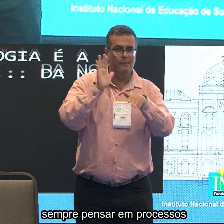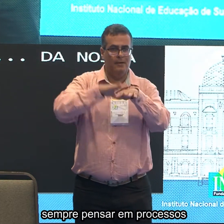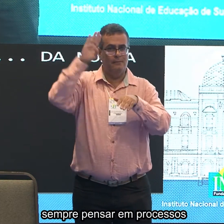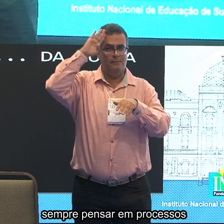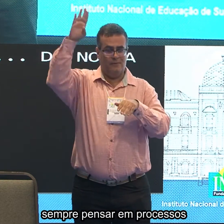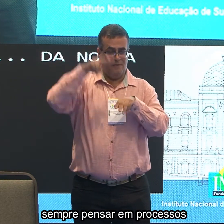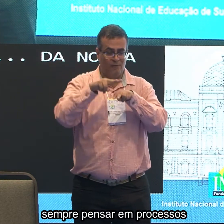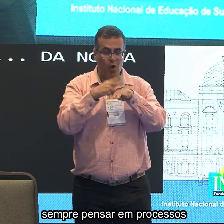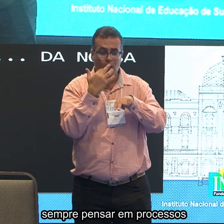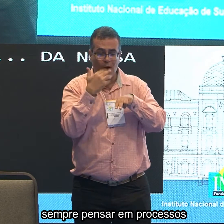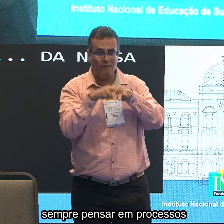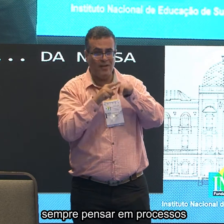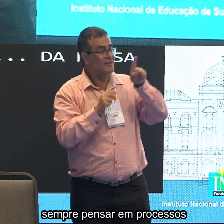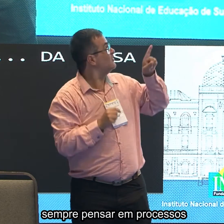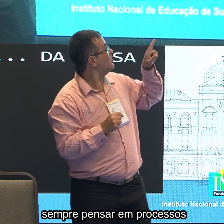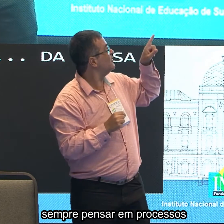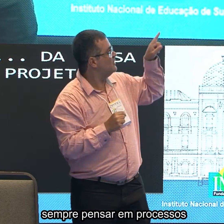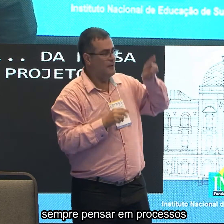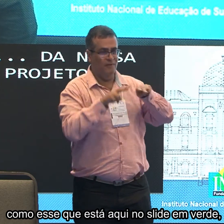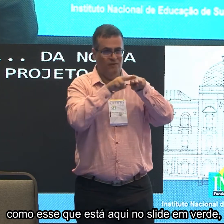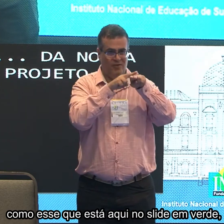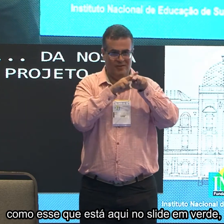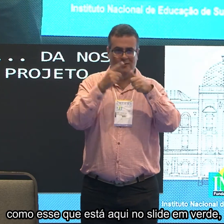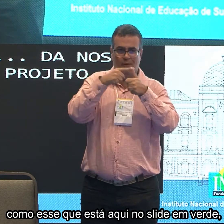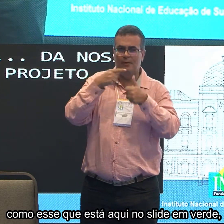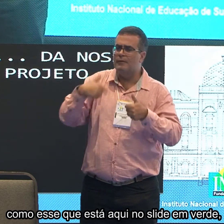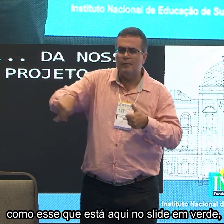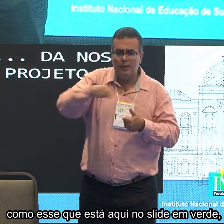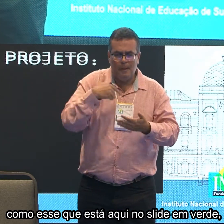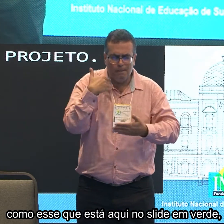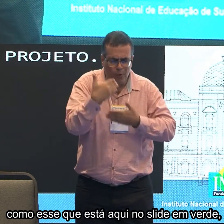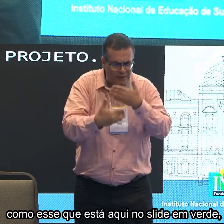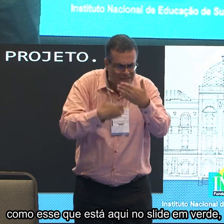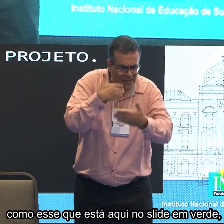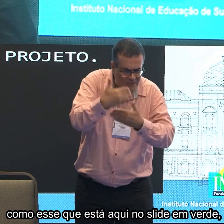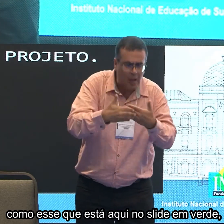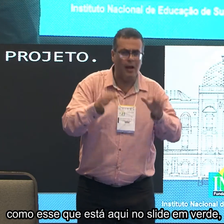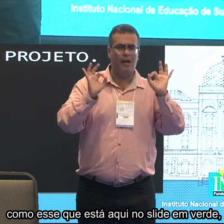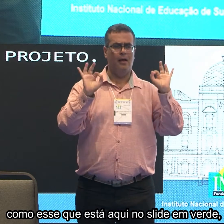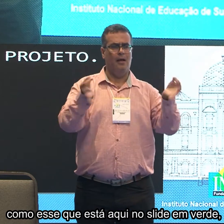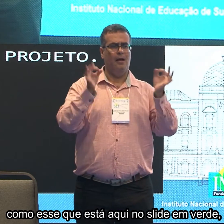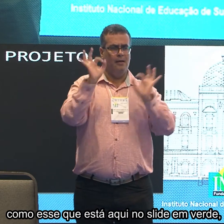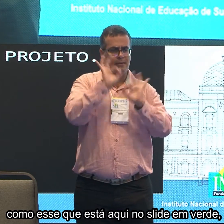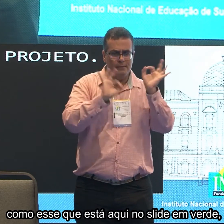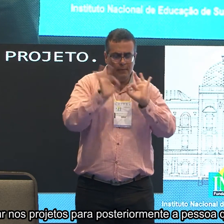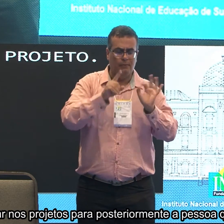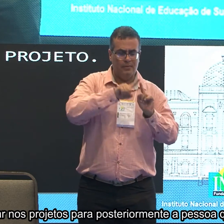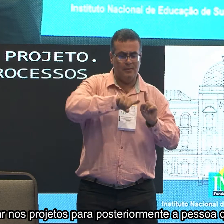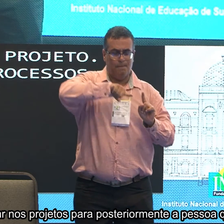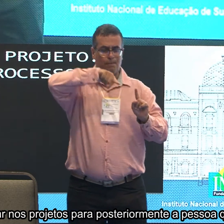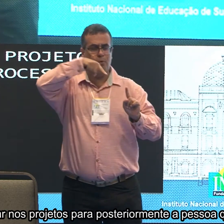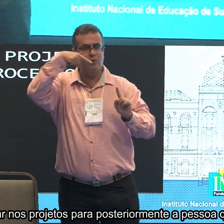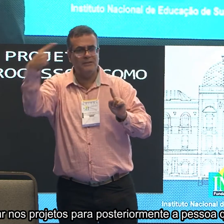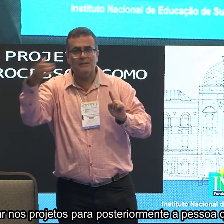sempre pensar em processos, como esse que está aqui no slide em verde, pensar nos projetos,